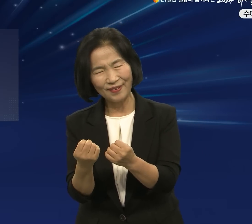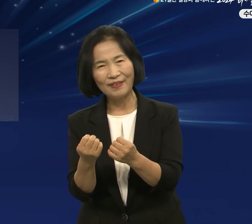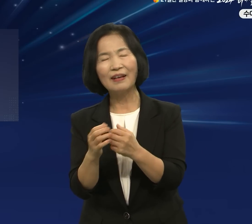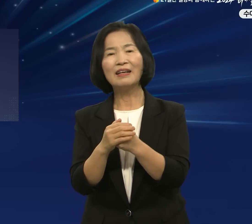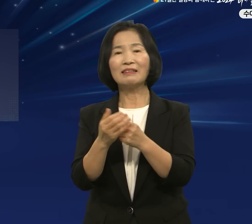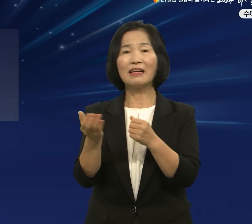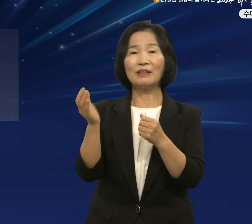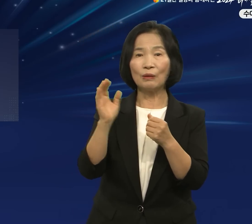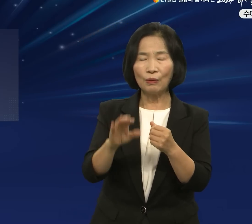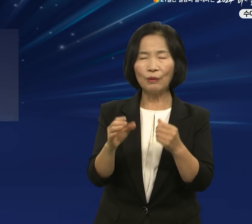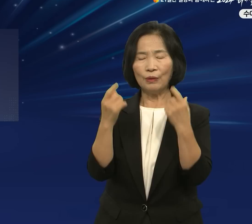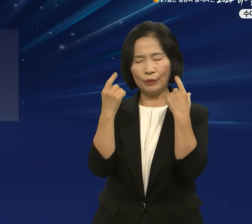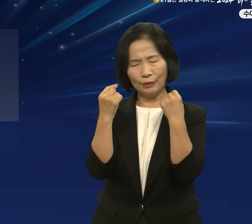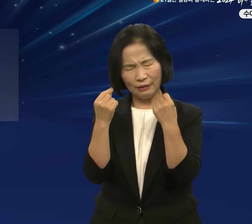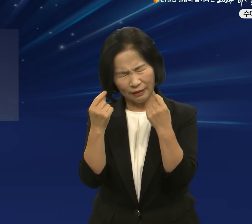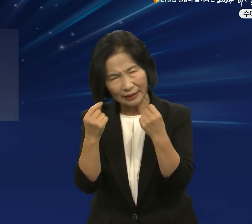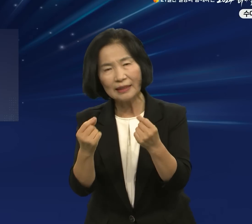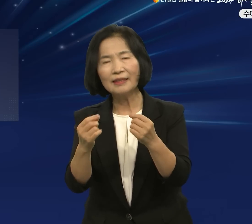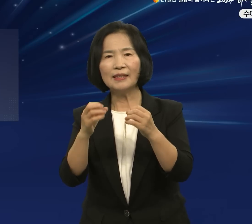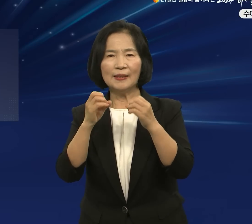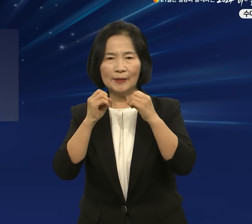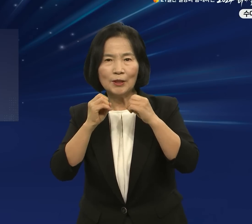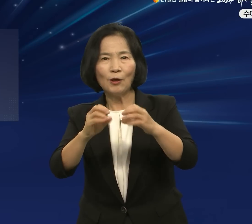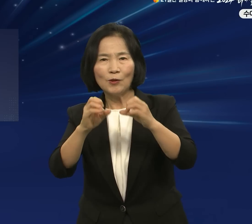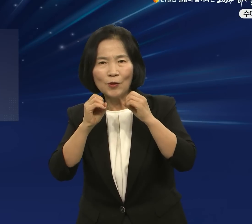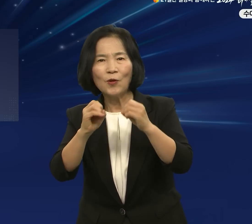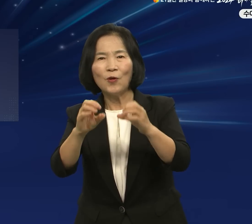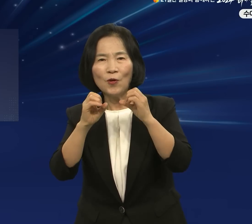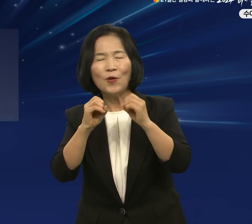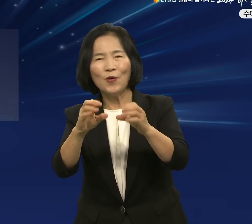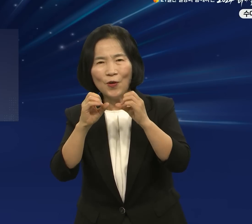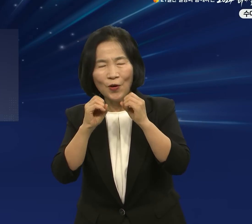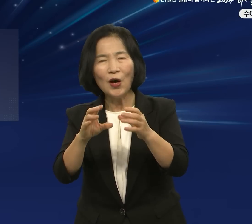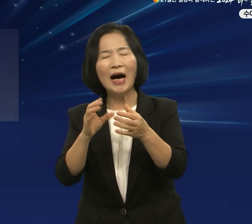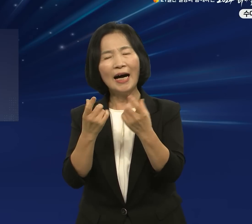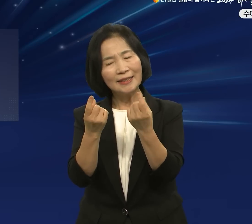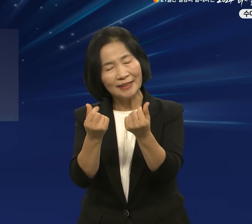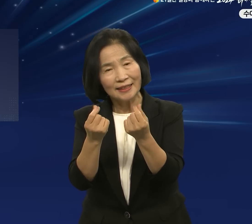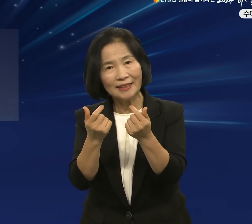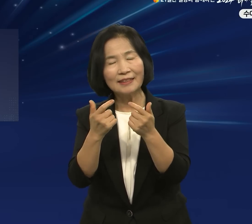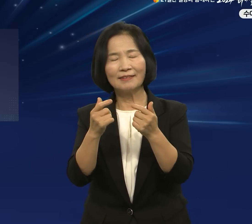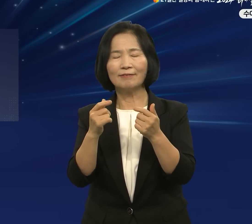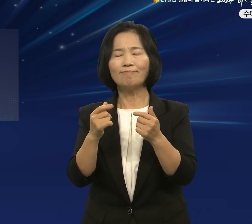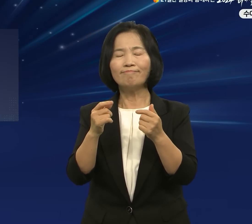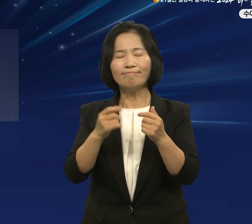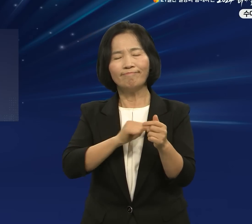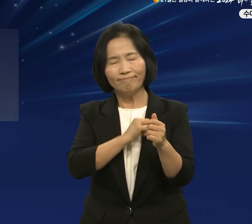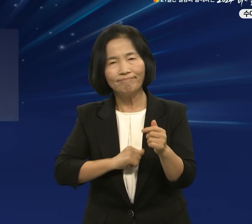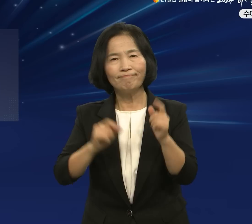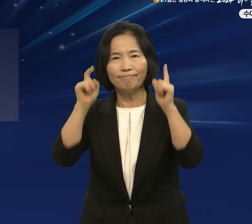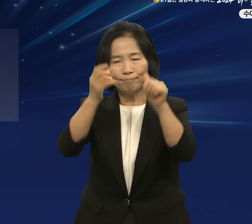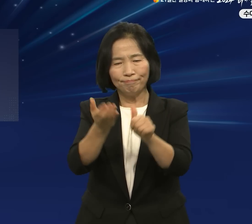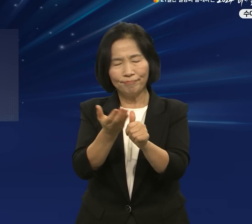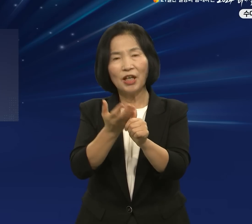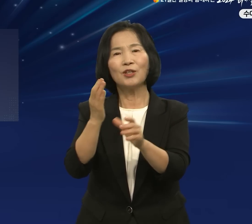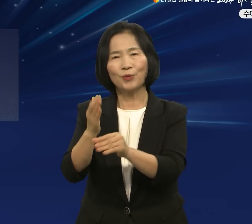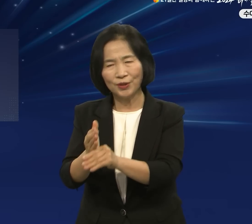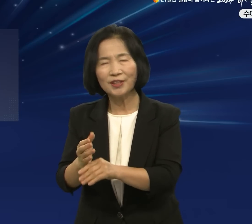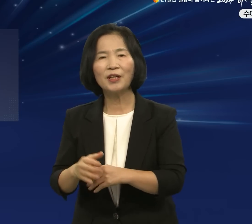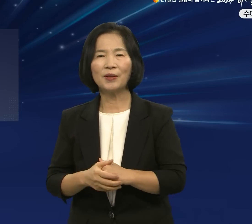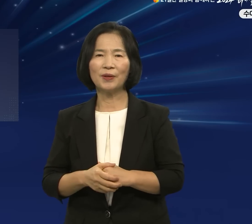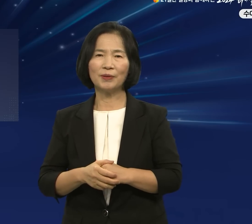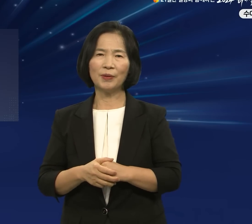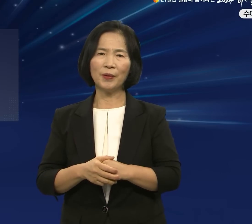전도 대상자라고 생각하고 목회하고 있습니다. 교회에 온 첫 해